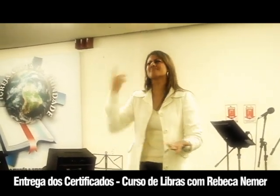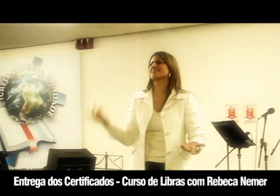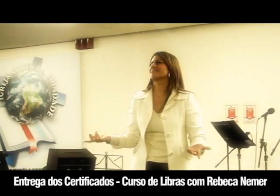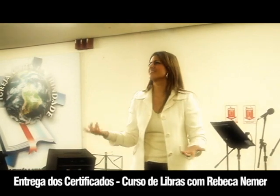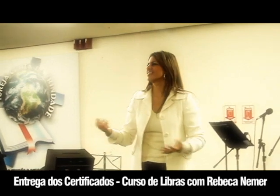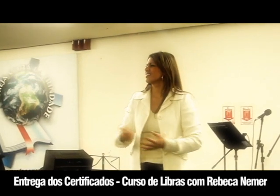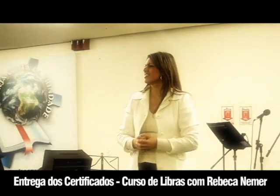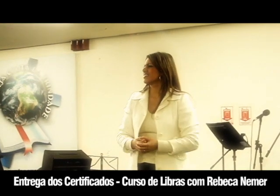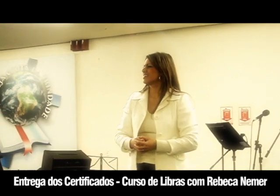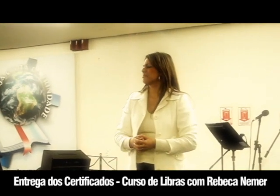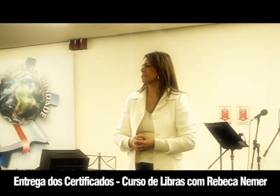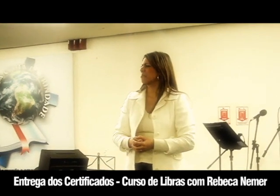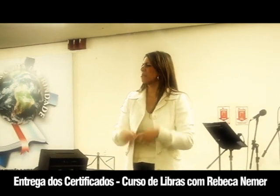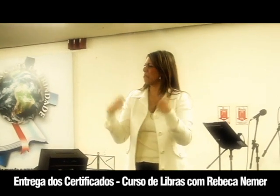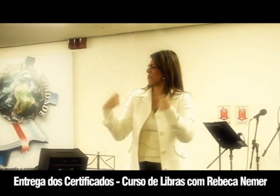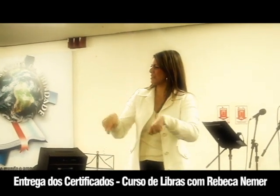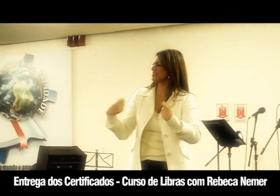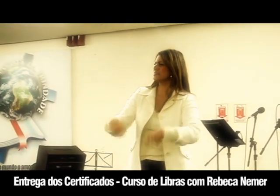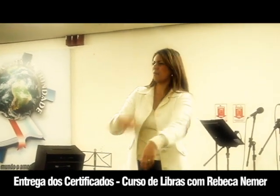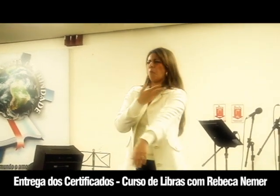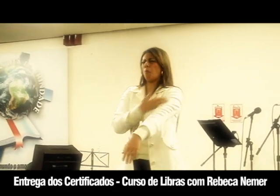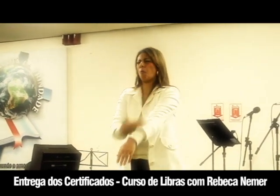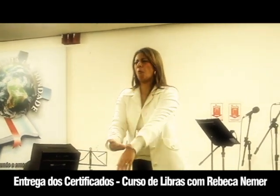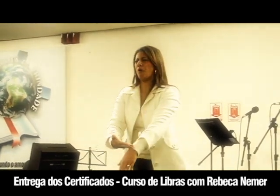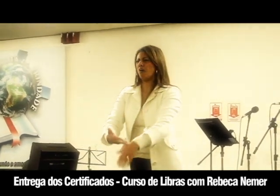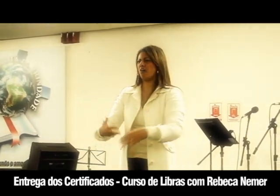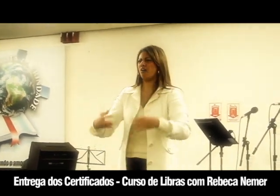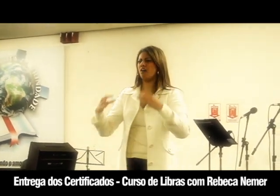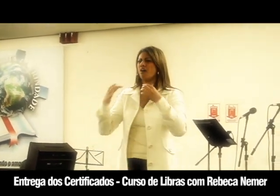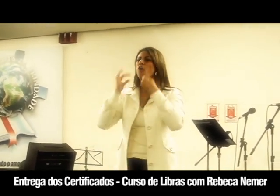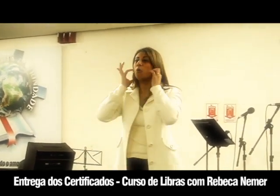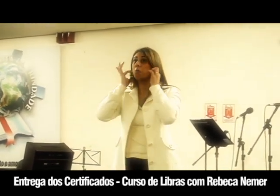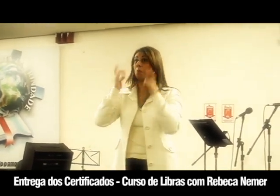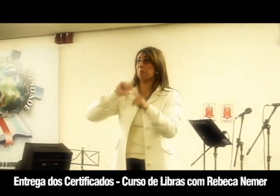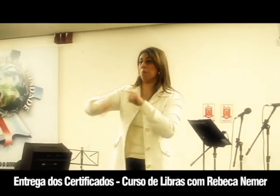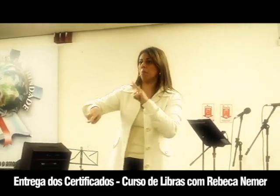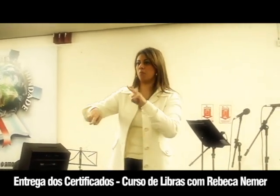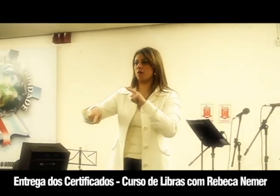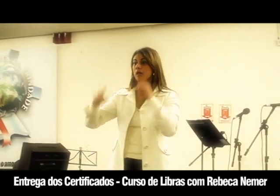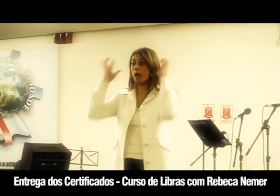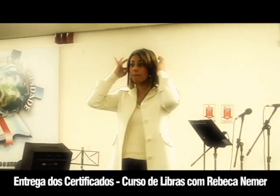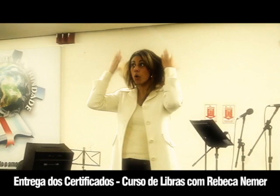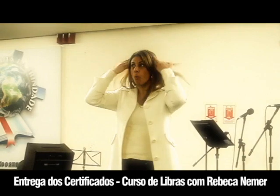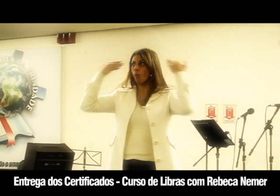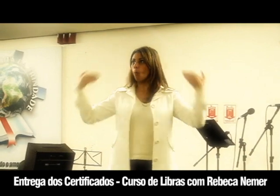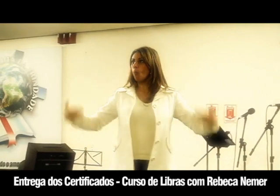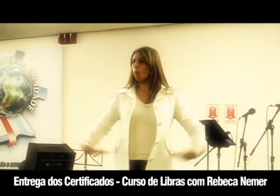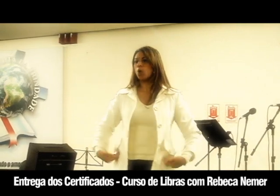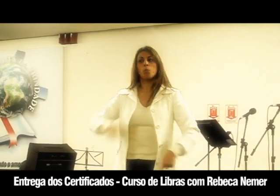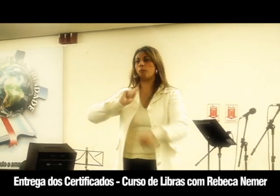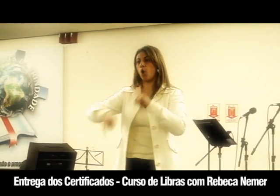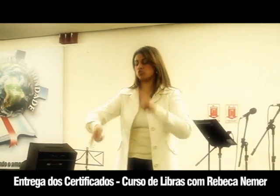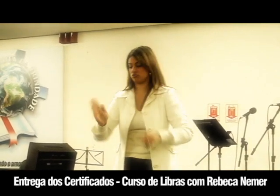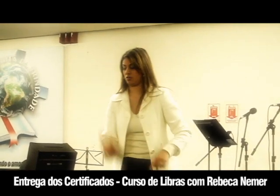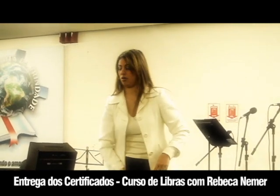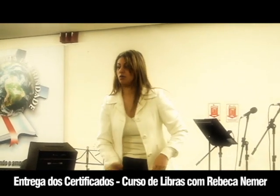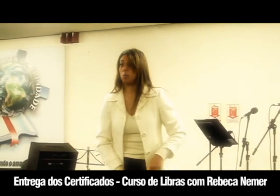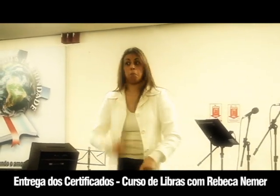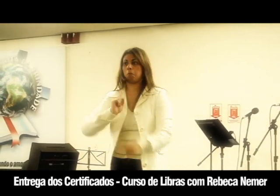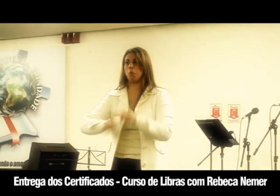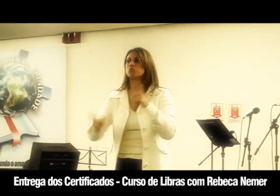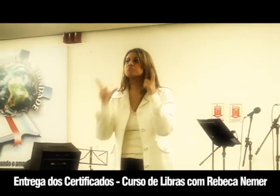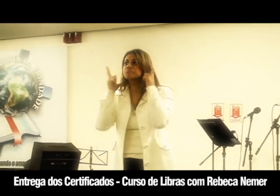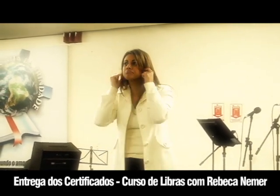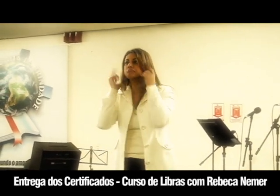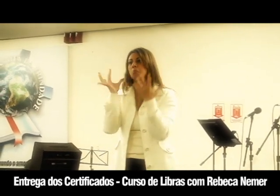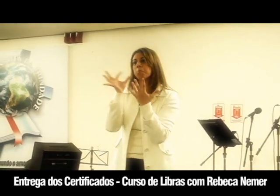usar usos e costumes, não assistir televisão, não ir à praia, a mulher que acha que não pode usar calça comprida, não pode usar joias, o homem